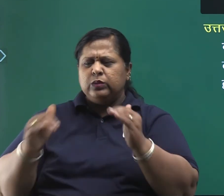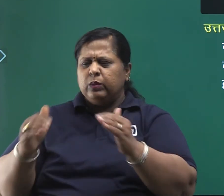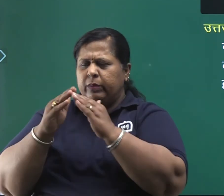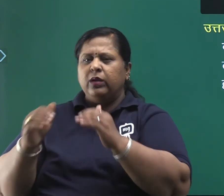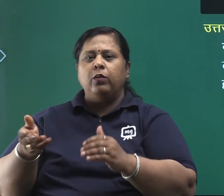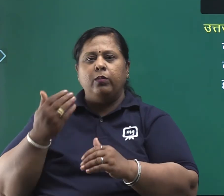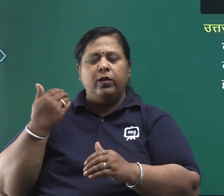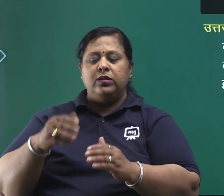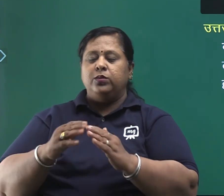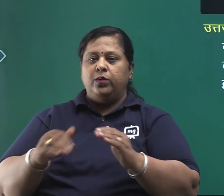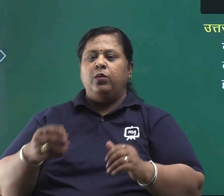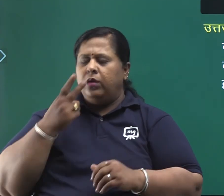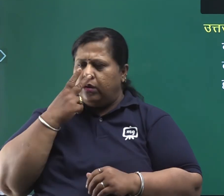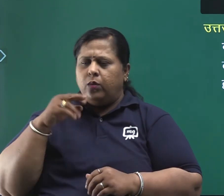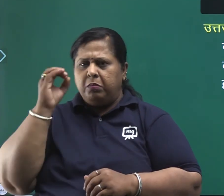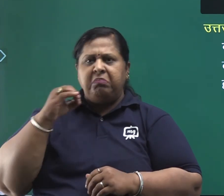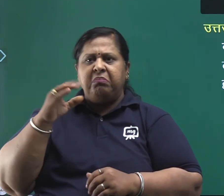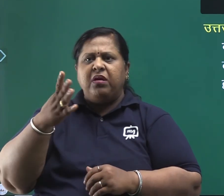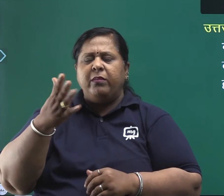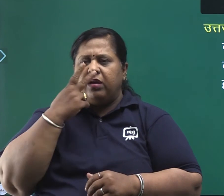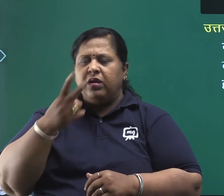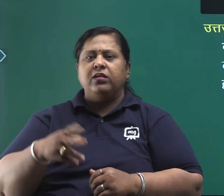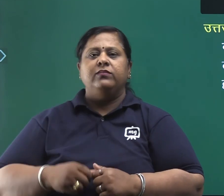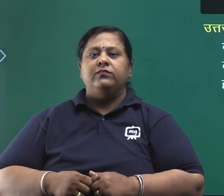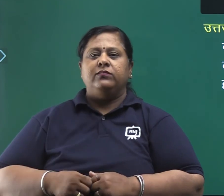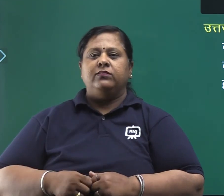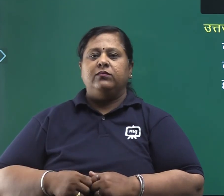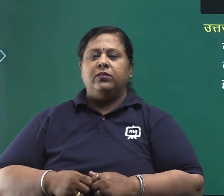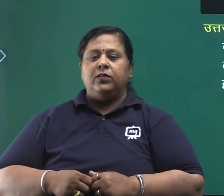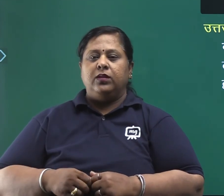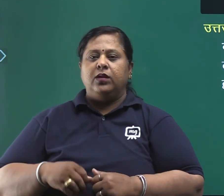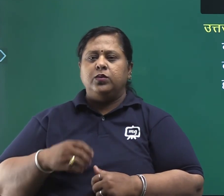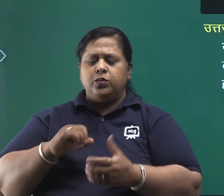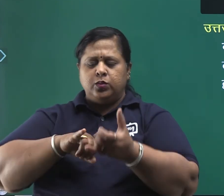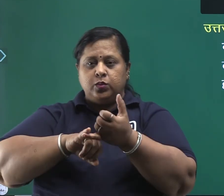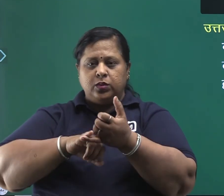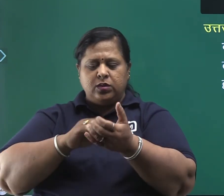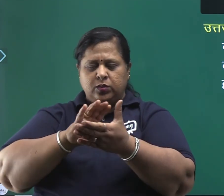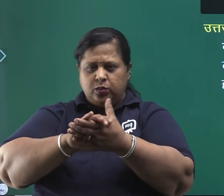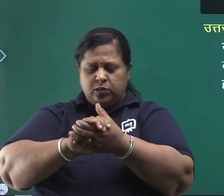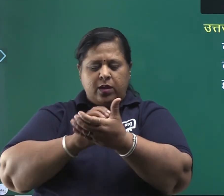झोंपड़ी को ना पाकर सुदामा को लगा कि